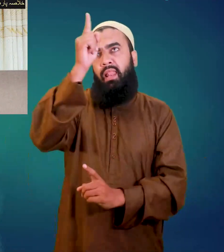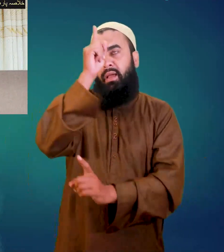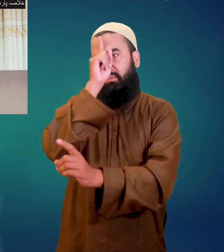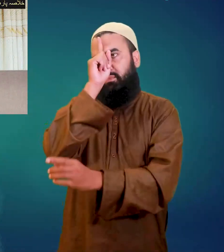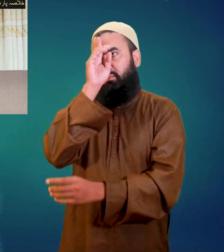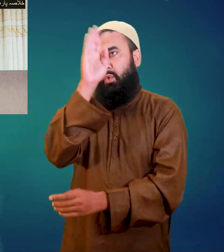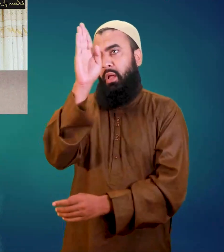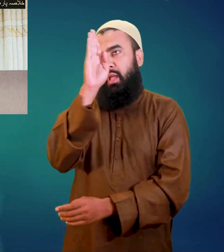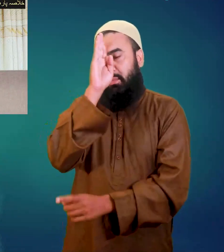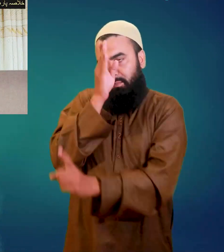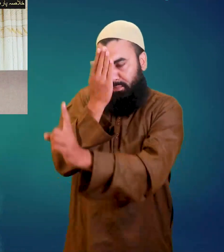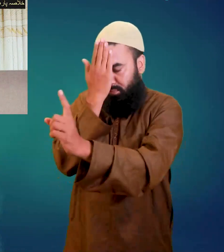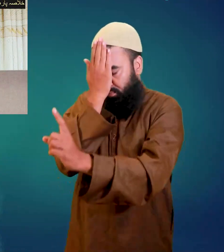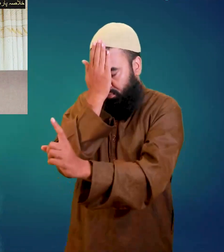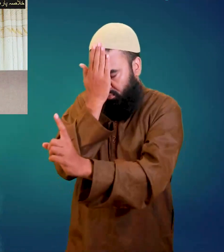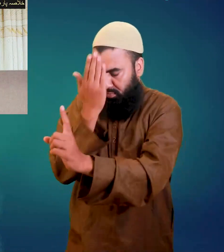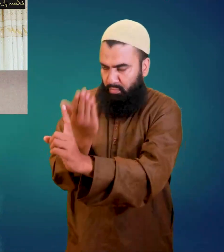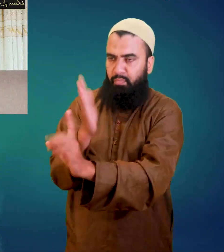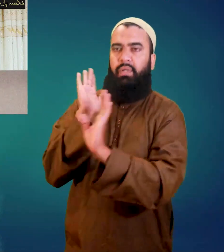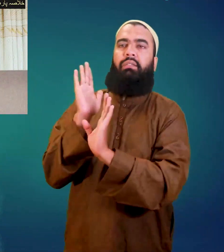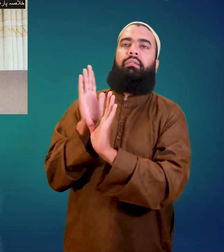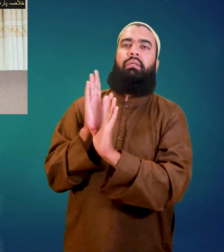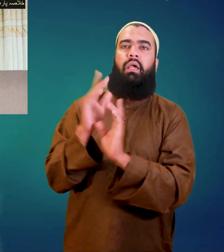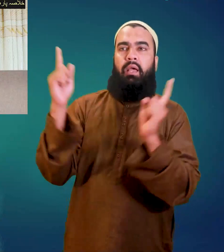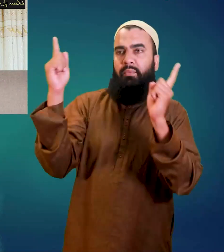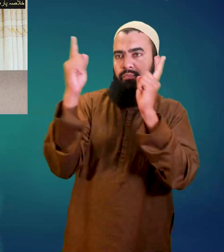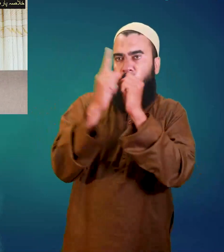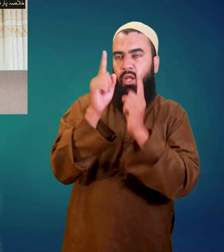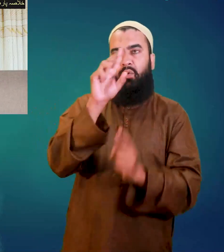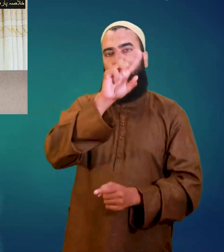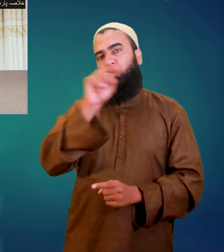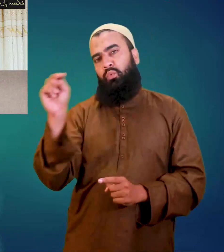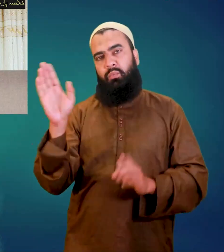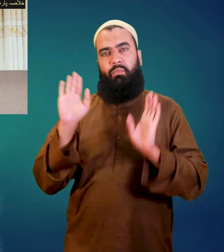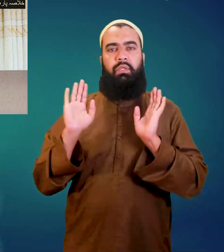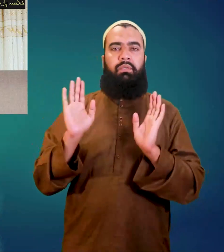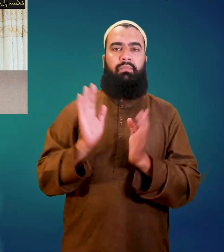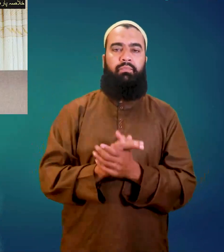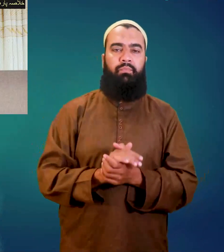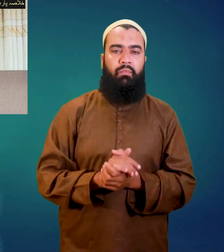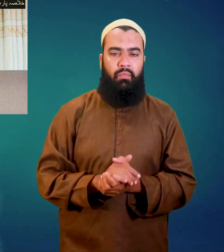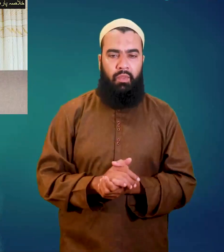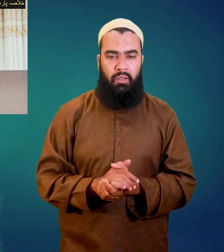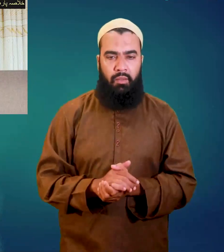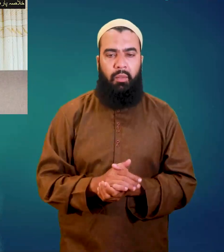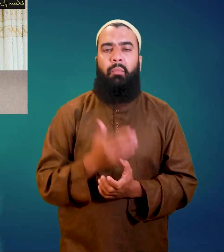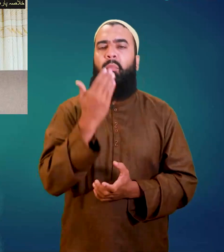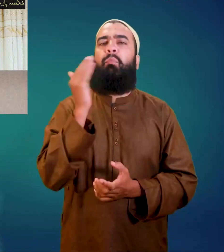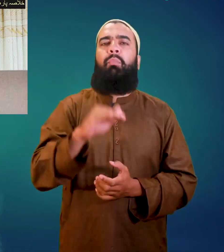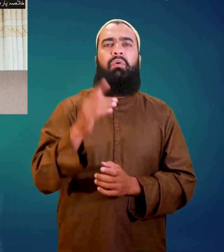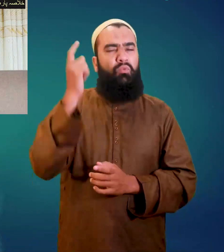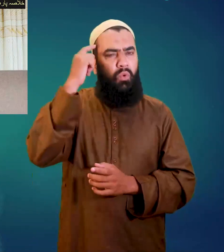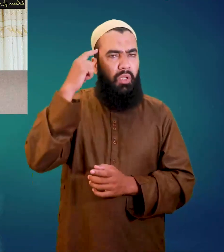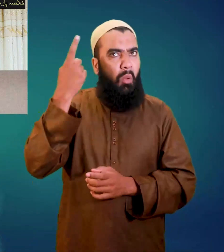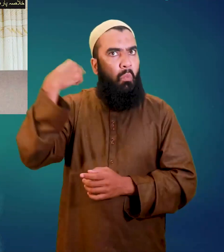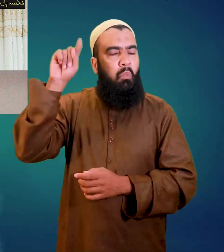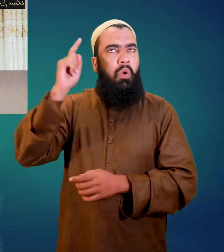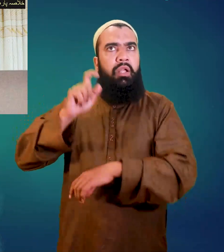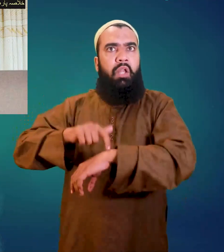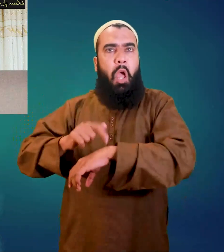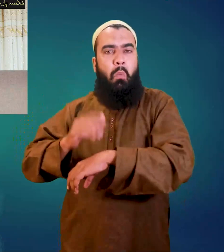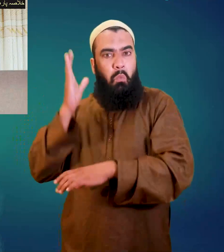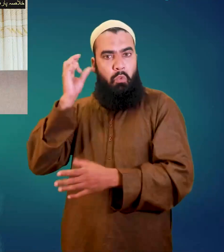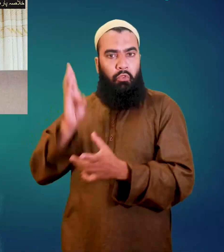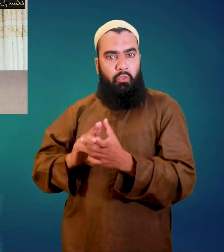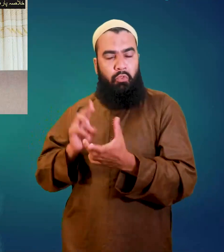جائے۔ قرون اولیٰ میں اللہ رب العزت کا یہ وعدہ پورا ہوا، لیکن جب اہل ایمان اپنے